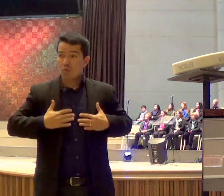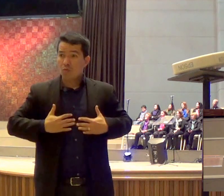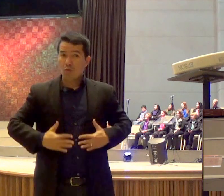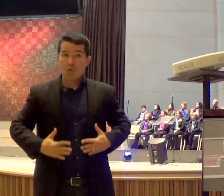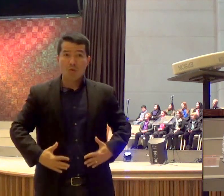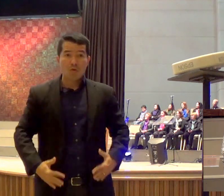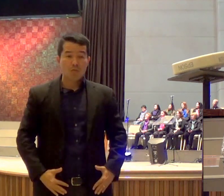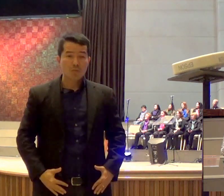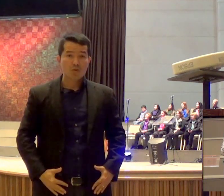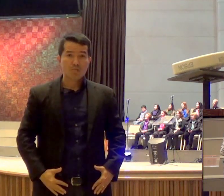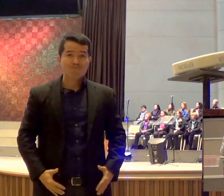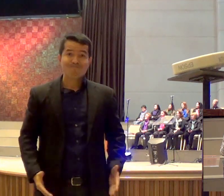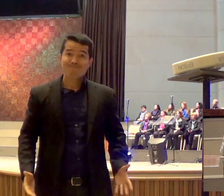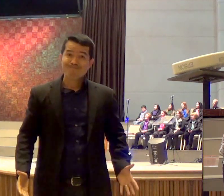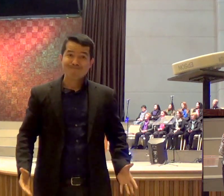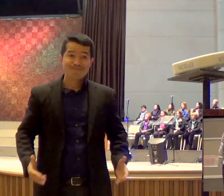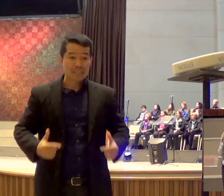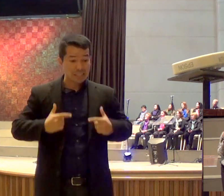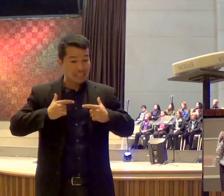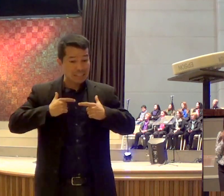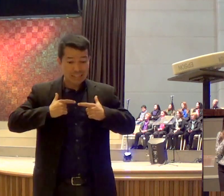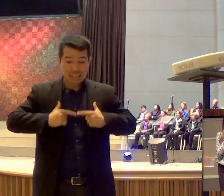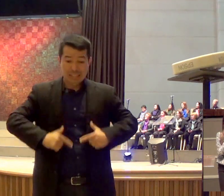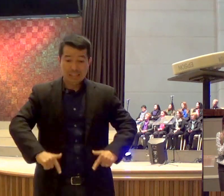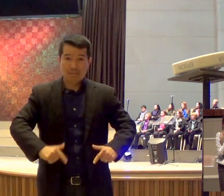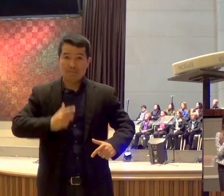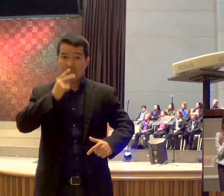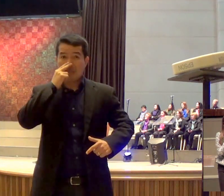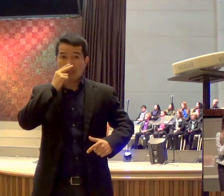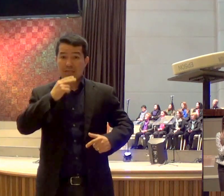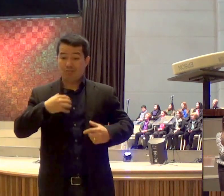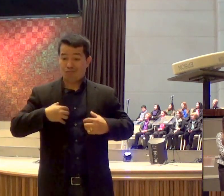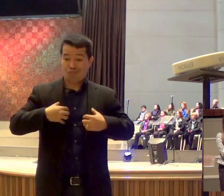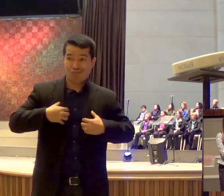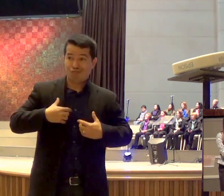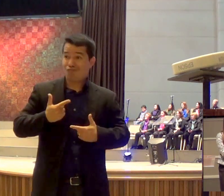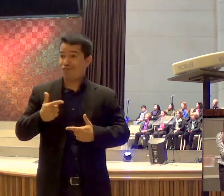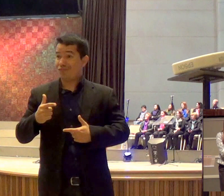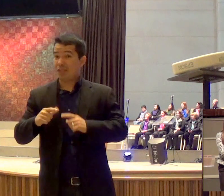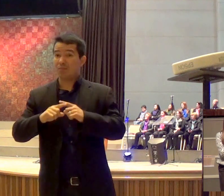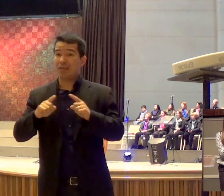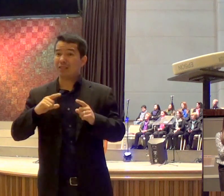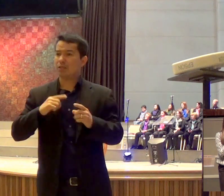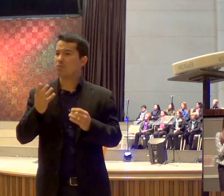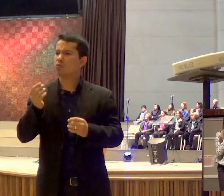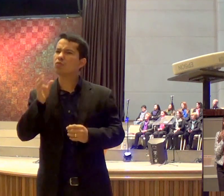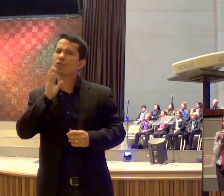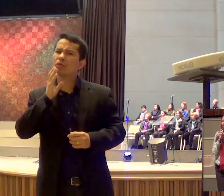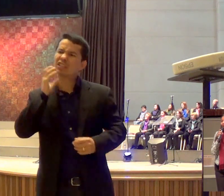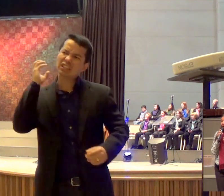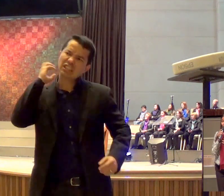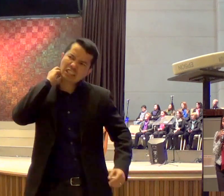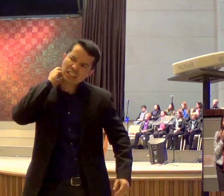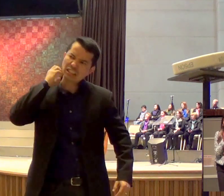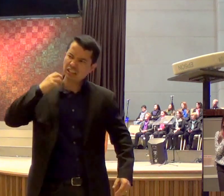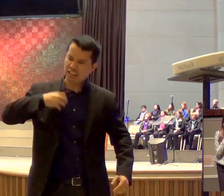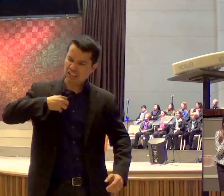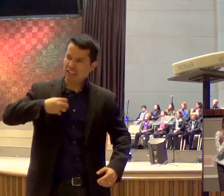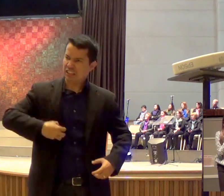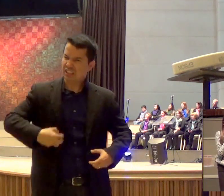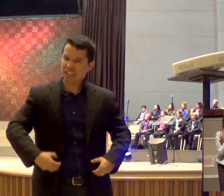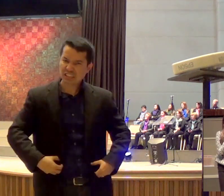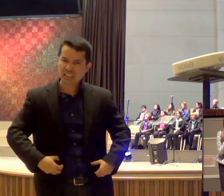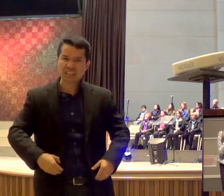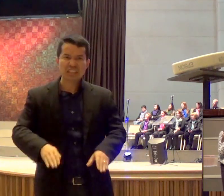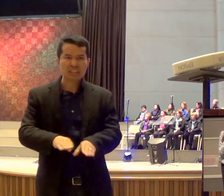criança sem nenhuma formação no seu corpo com seu corpo marcado de mordidas a sua